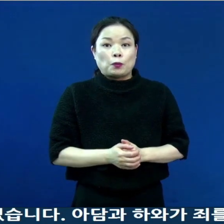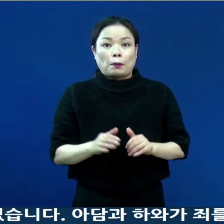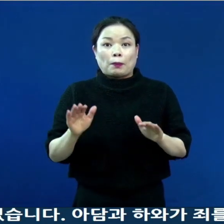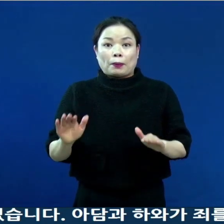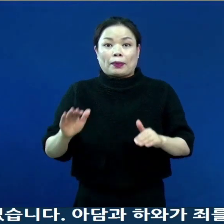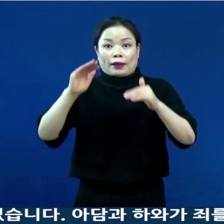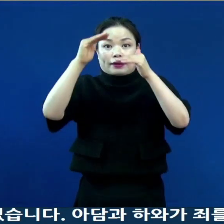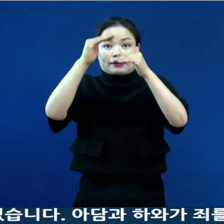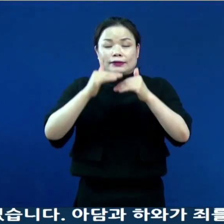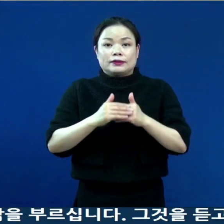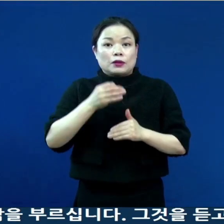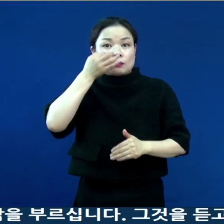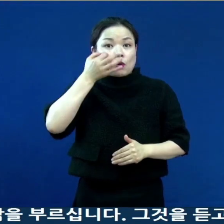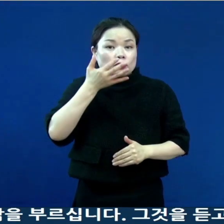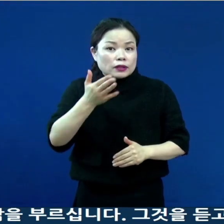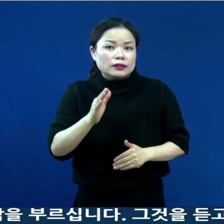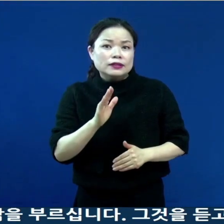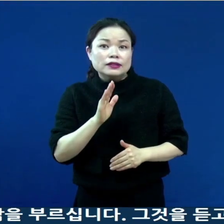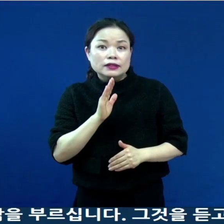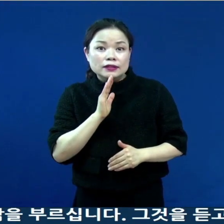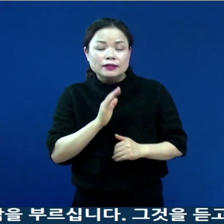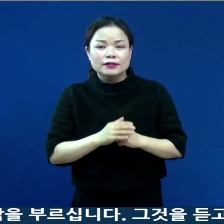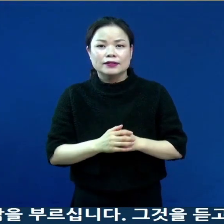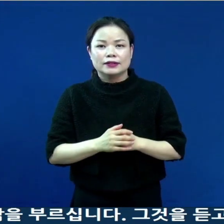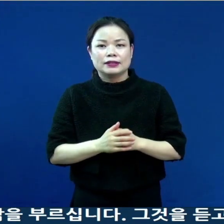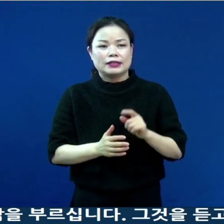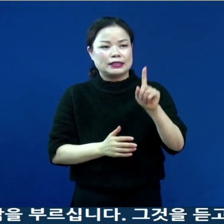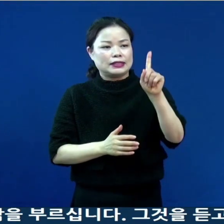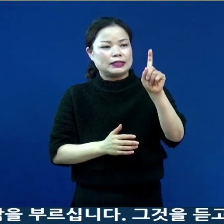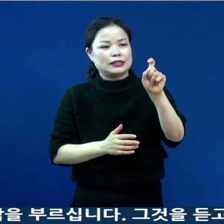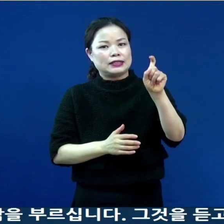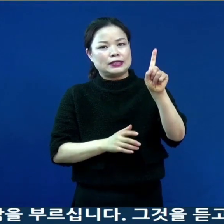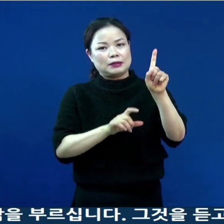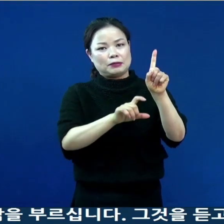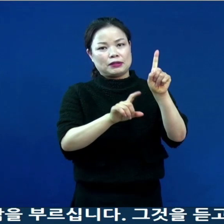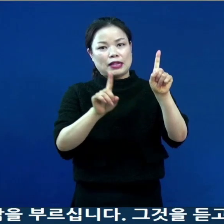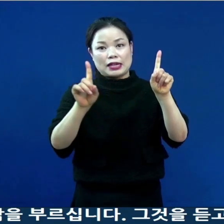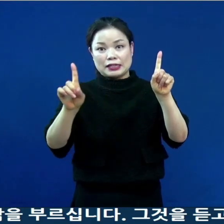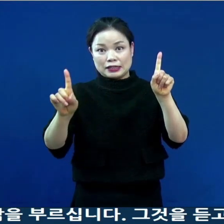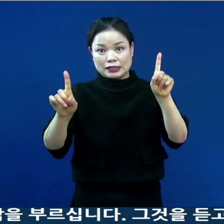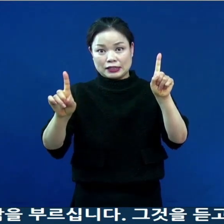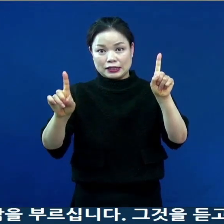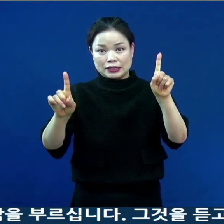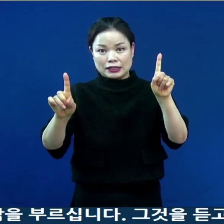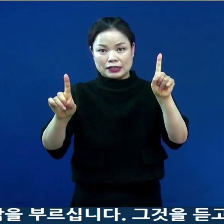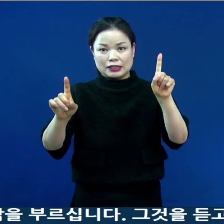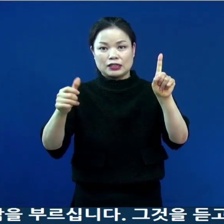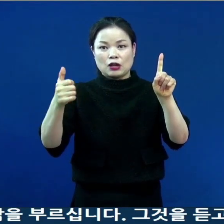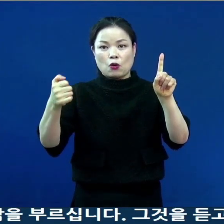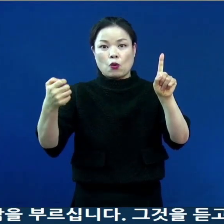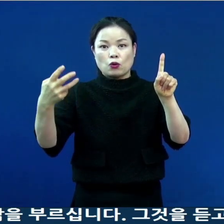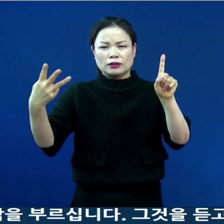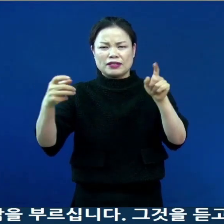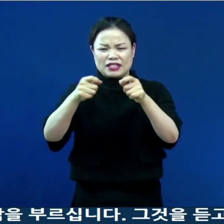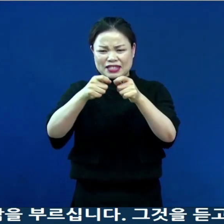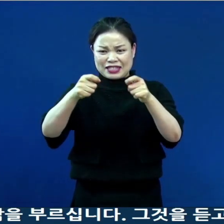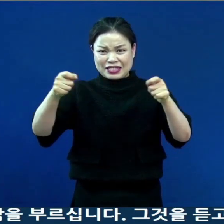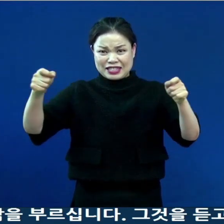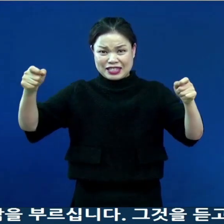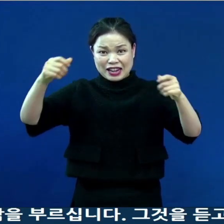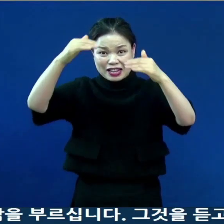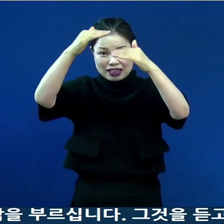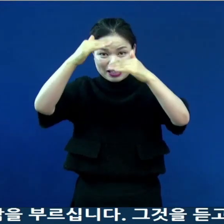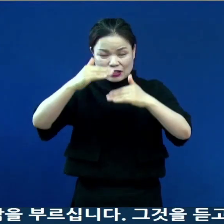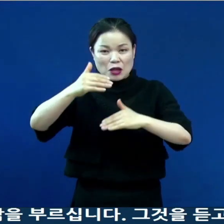오늘 본문이 보여주었던, 사실 오늘 본문은 11장 1절부터 53절까지라는 기다란 본문